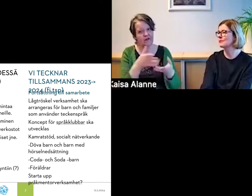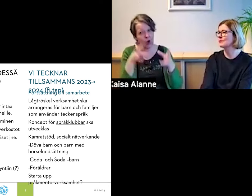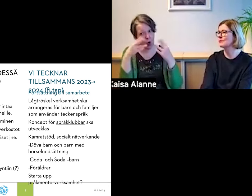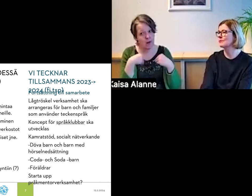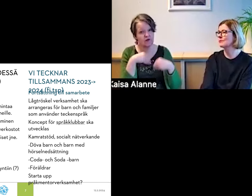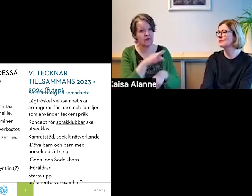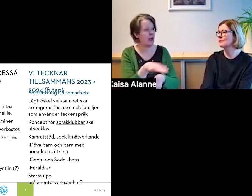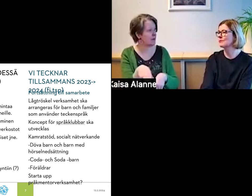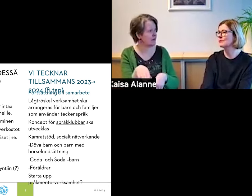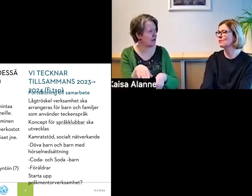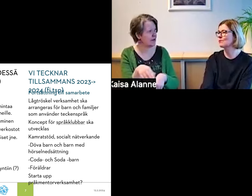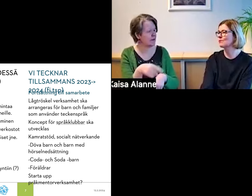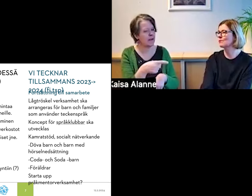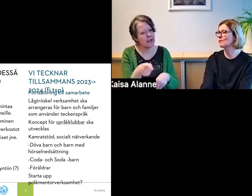löytyy.